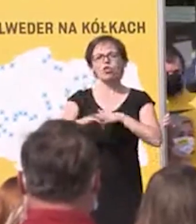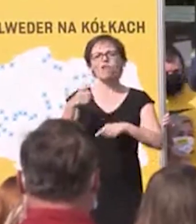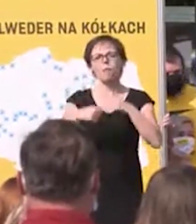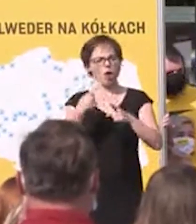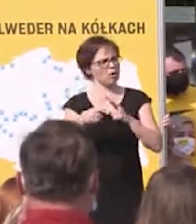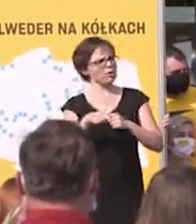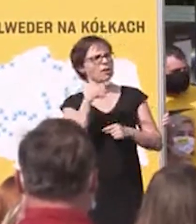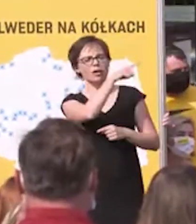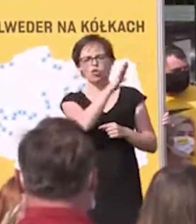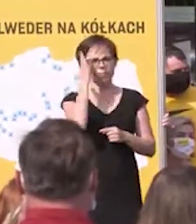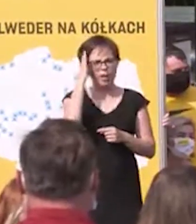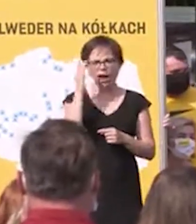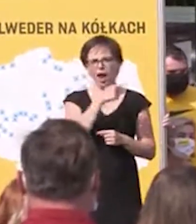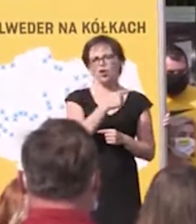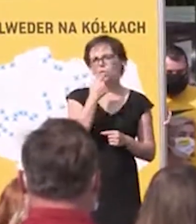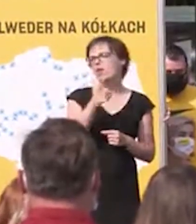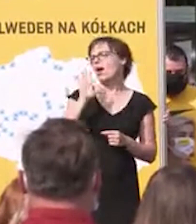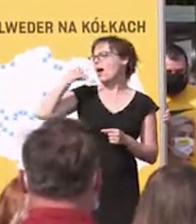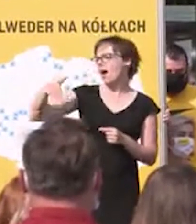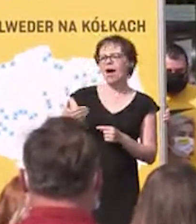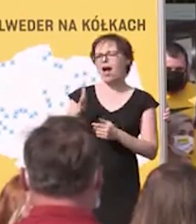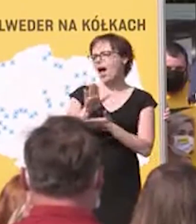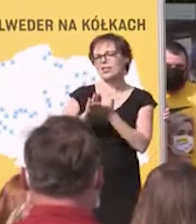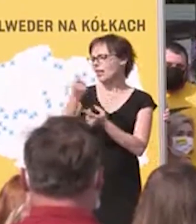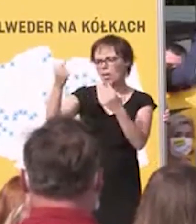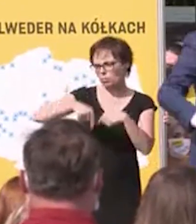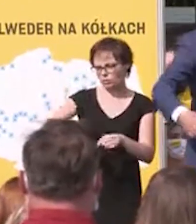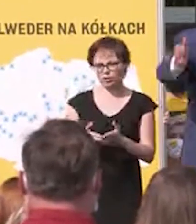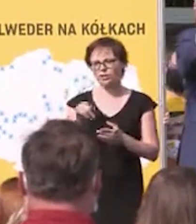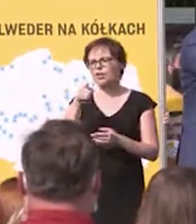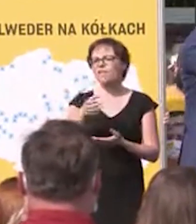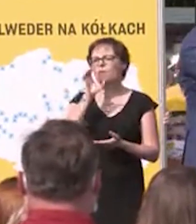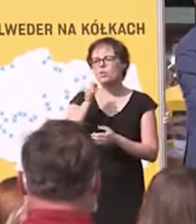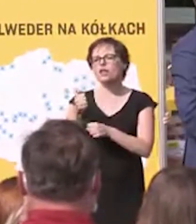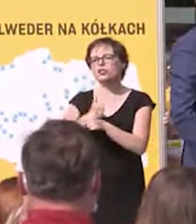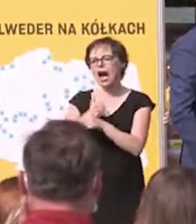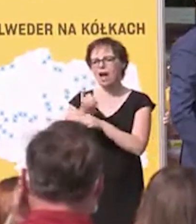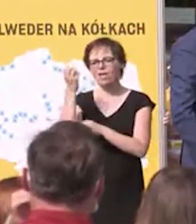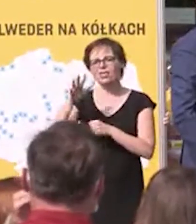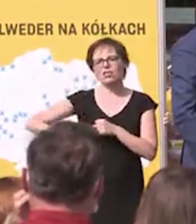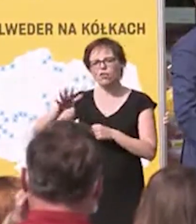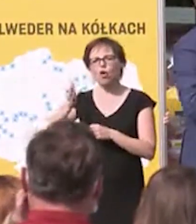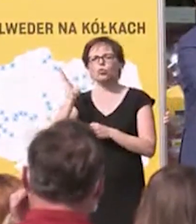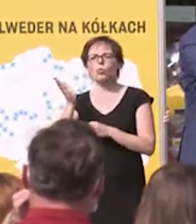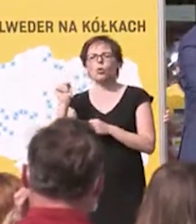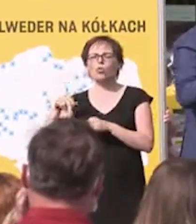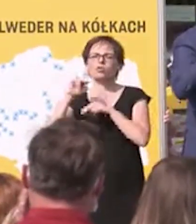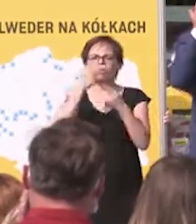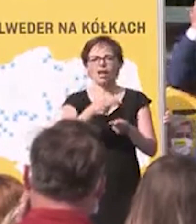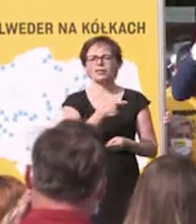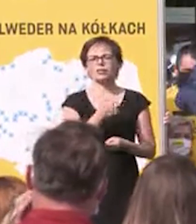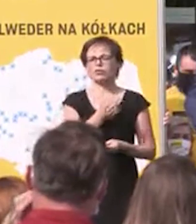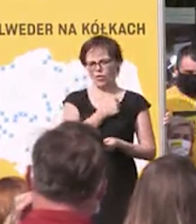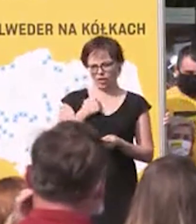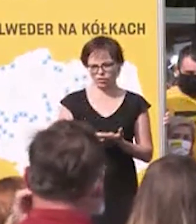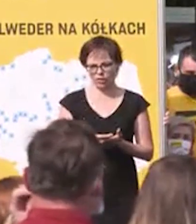mówili, przecież nikt po ciebie nie wyjdzie na dworzec. Przecież wypijesz kawę na dworcu, będziesz musiał wracać do Warszawy. Człowieku,